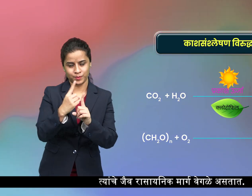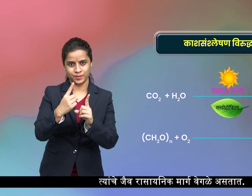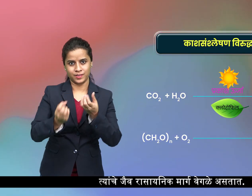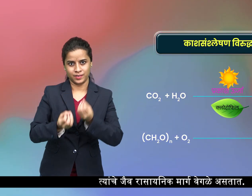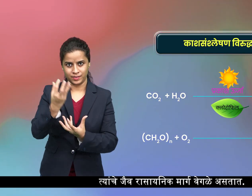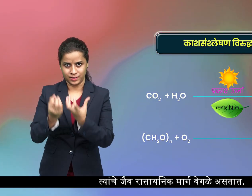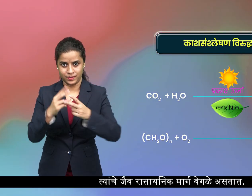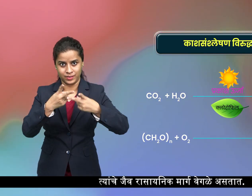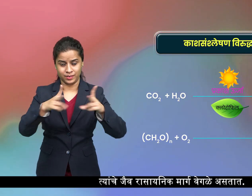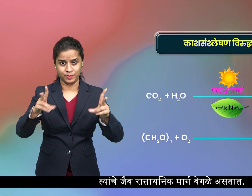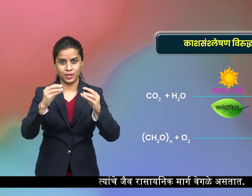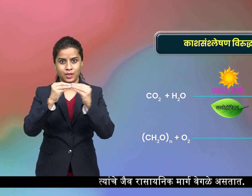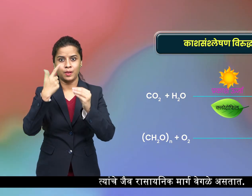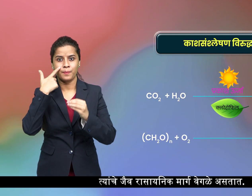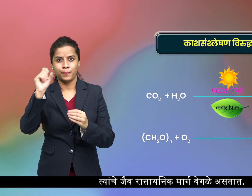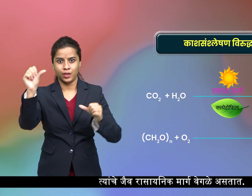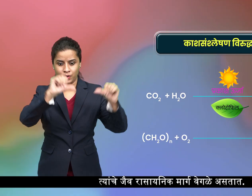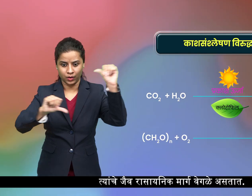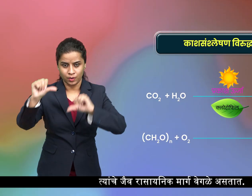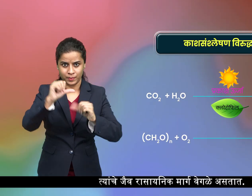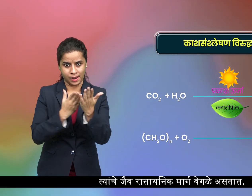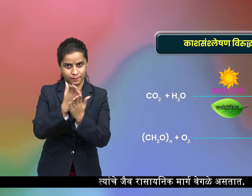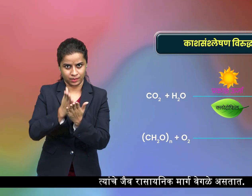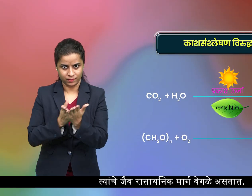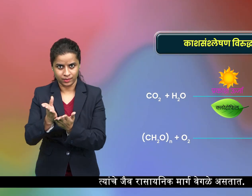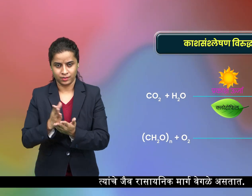त्यांचे जैव रासायनिक मार्ग वेगळे असतात.